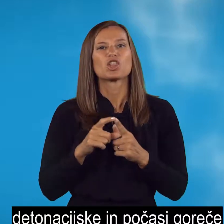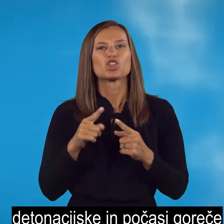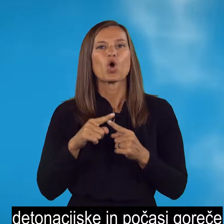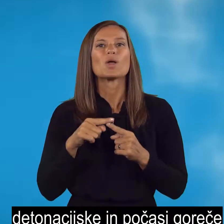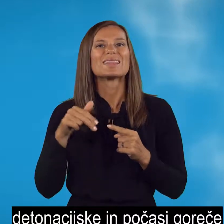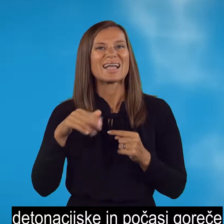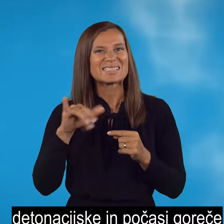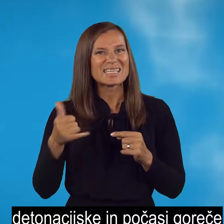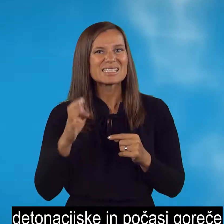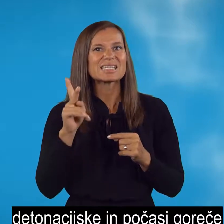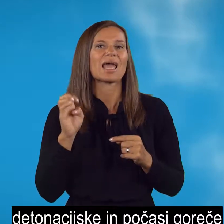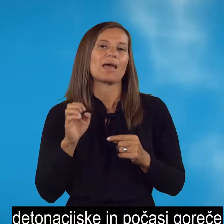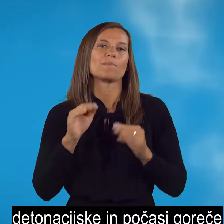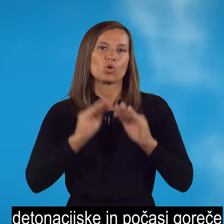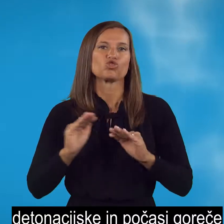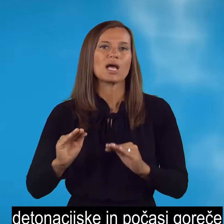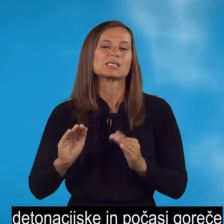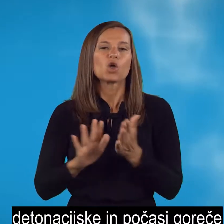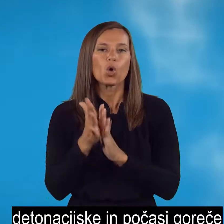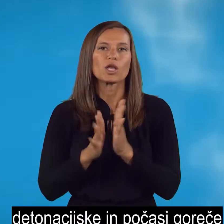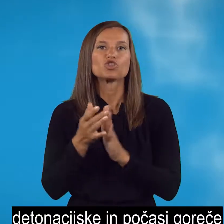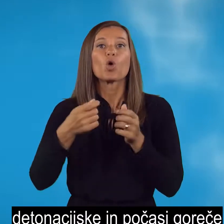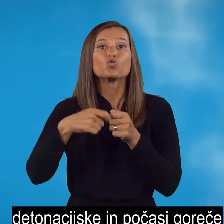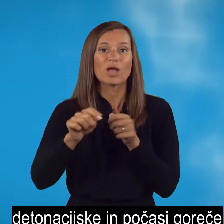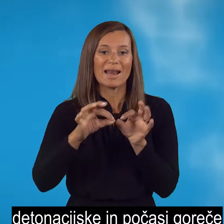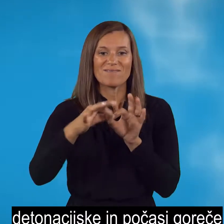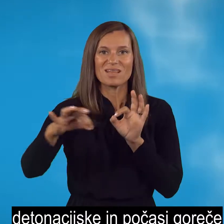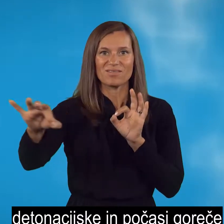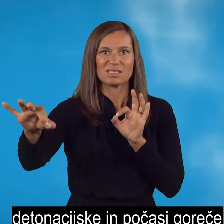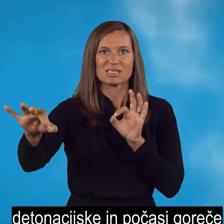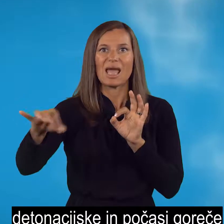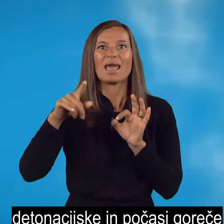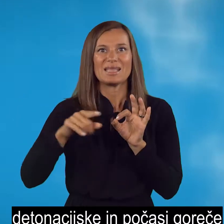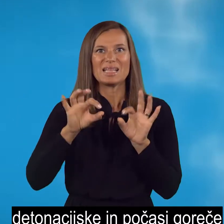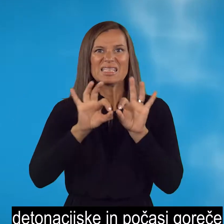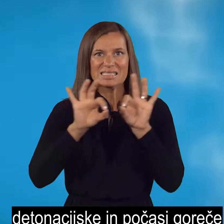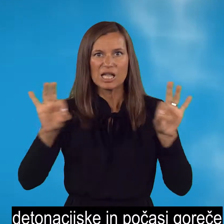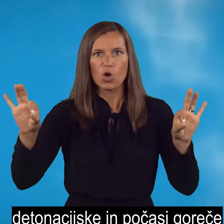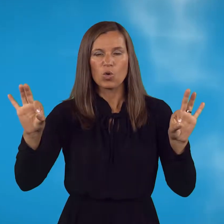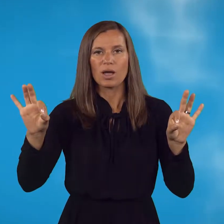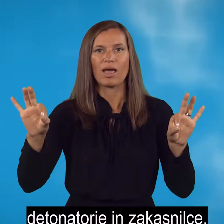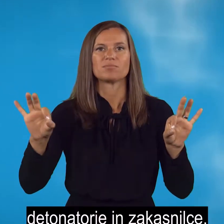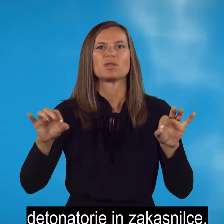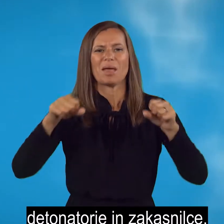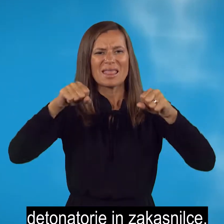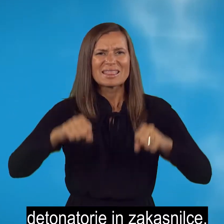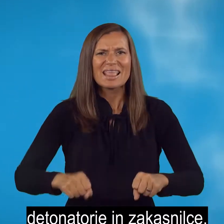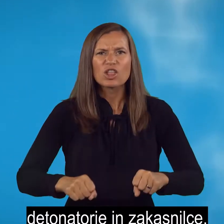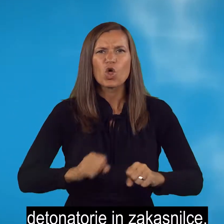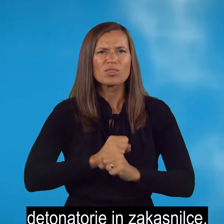detonacijske in počasi goreče vžigalne vrvice ter detonacijske cevke, detonatorje in